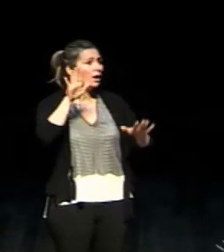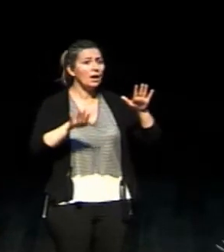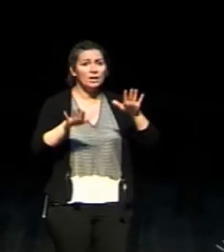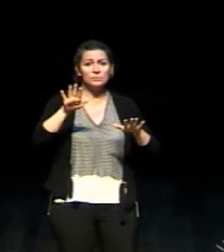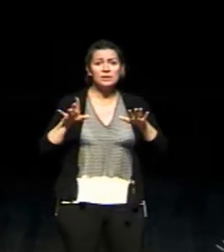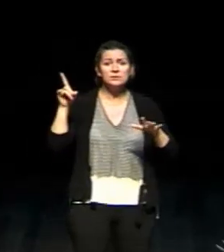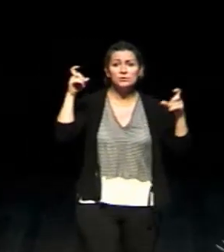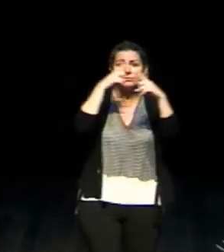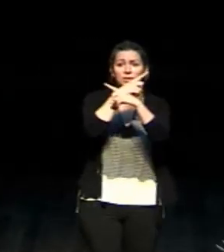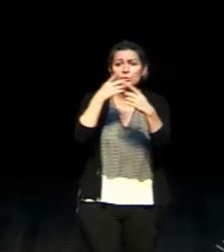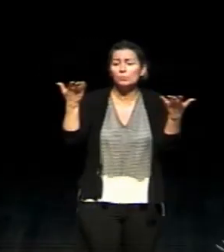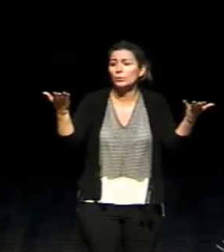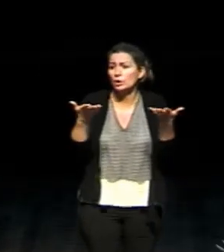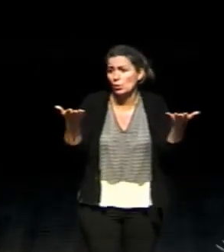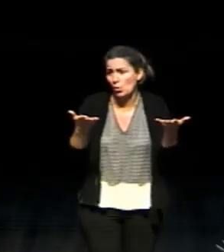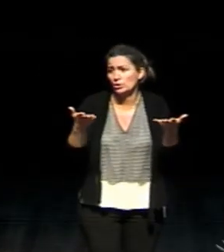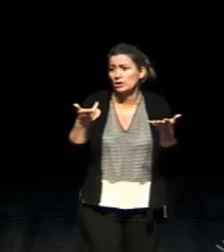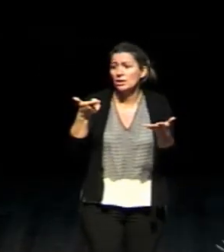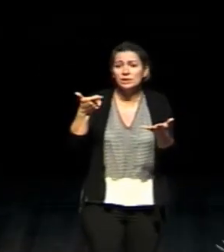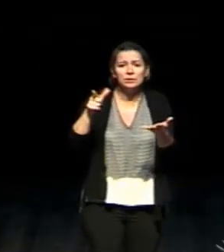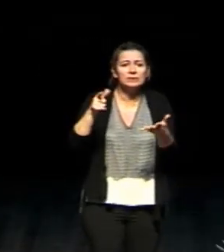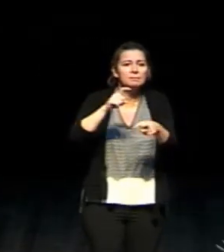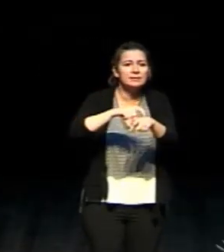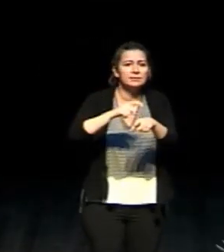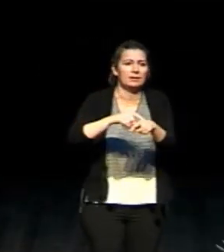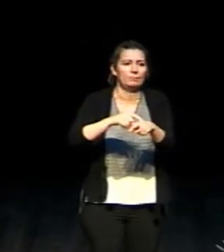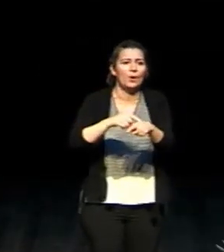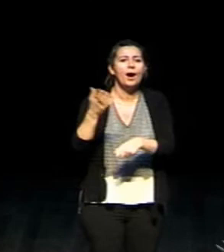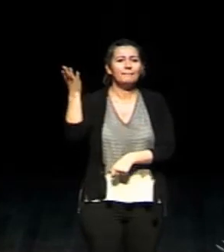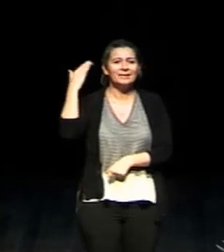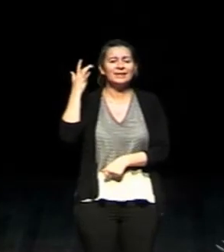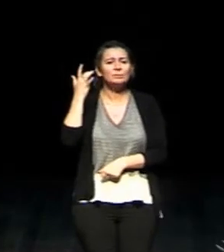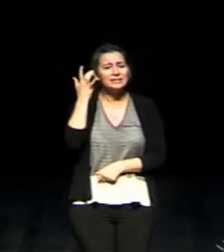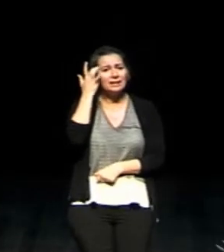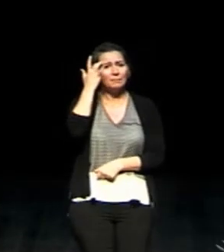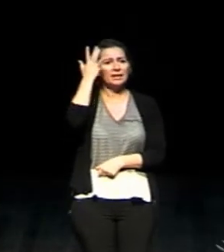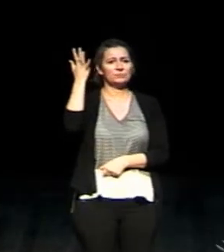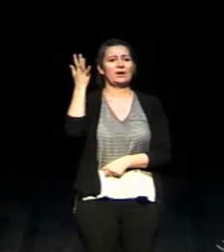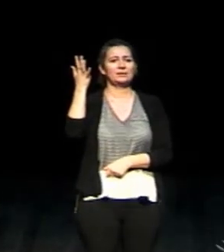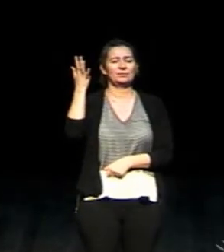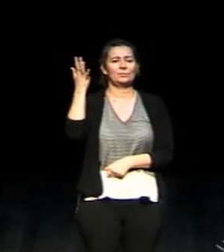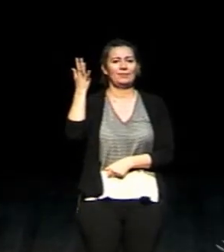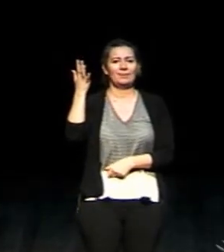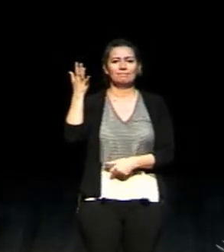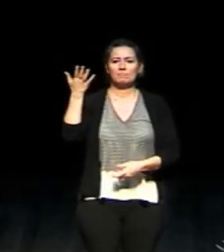a primeira dica, a primeira orientação é que esse aluno procure a comunidade surda para se